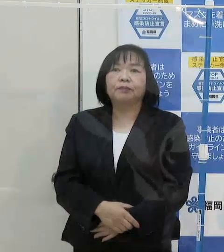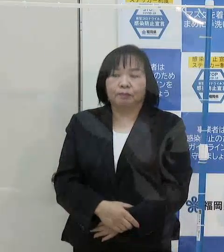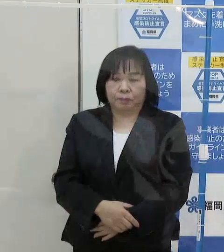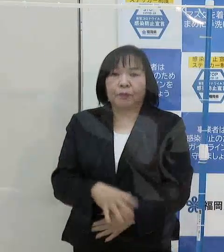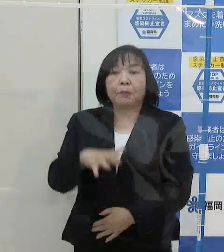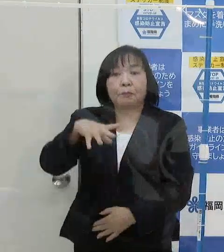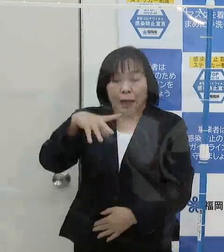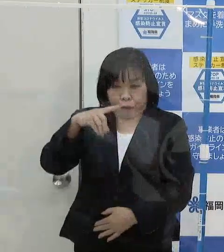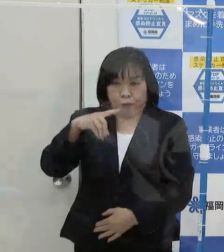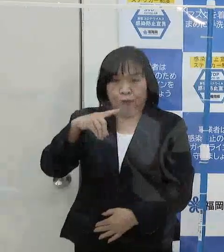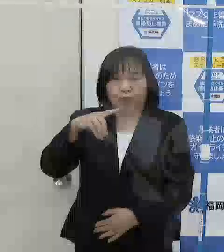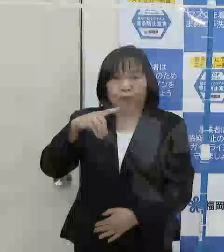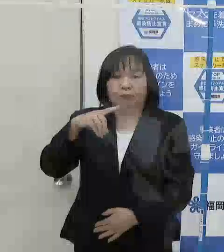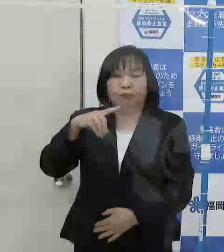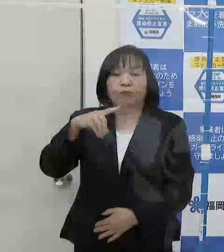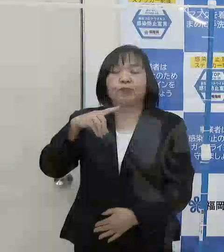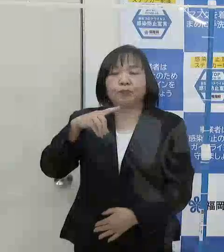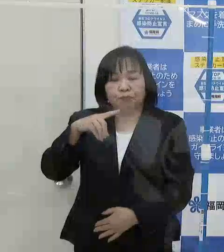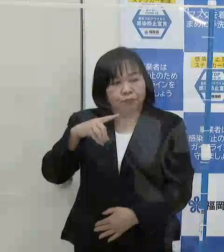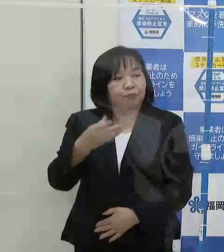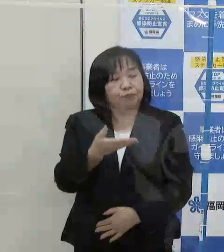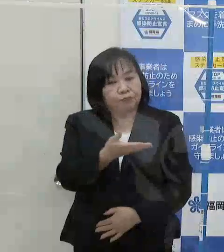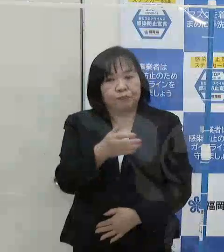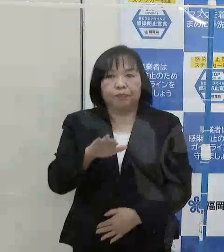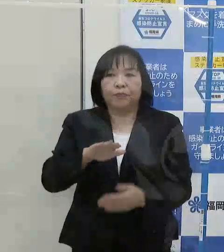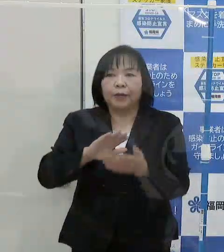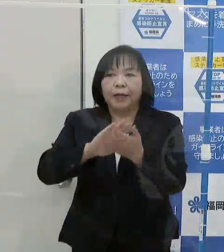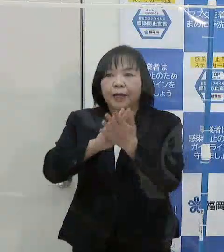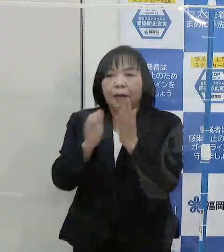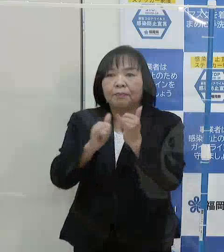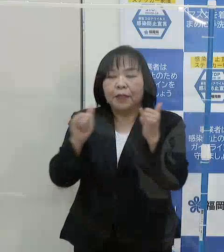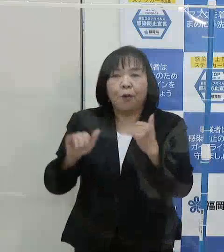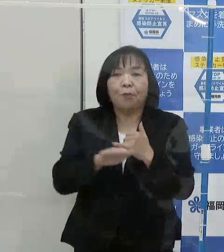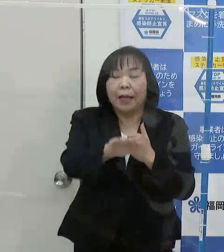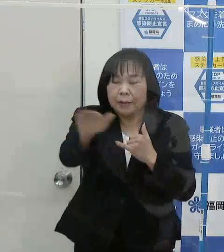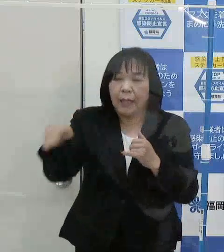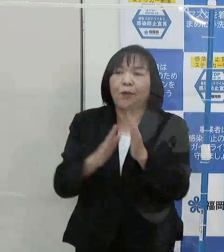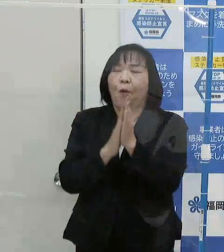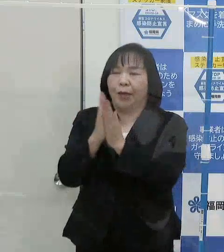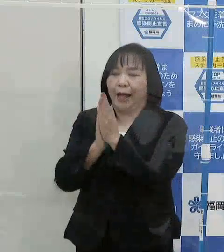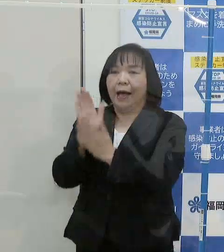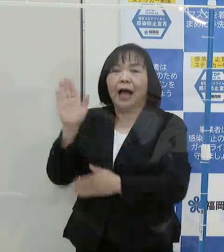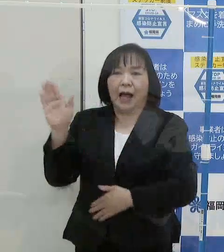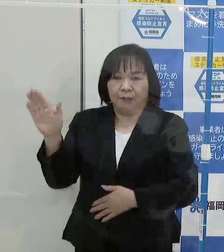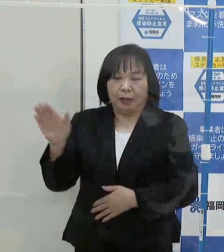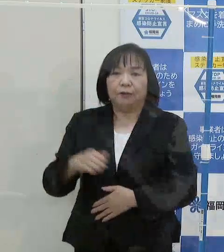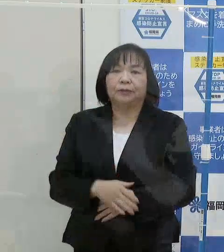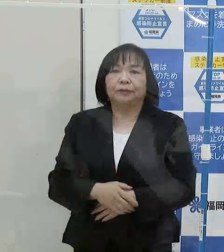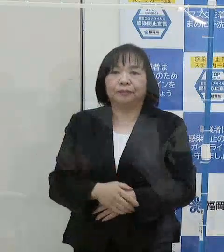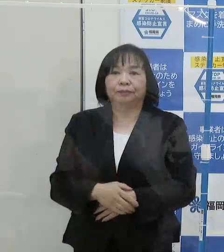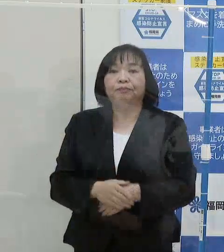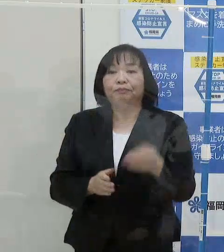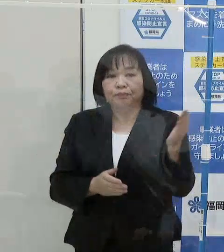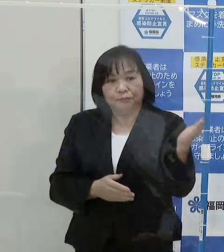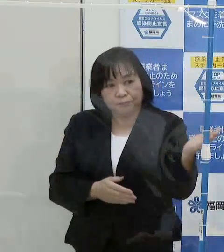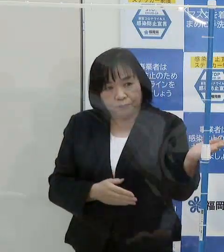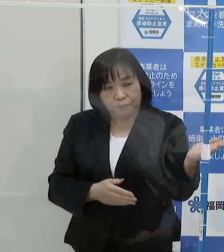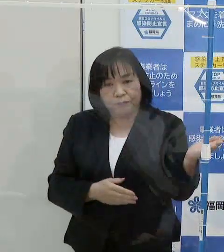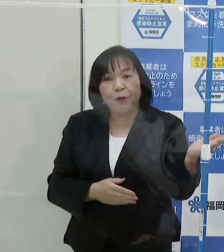まず県民の皆様へのお願いでございます。ここにあります